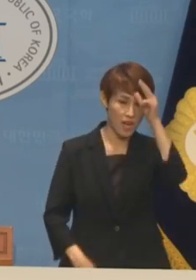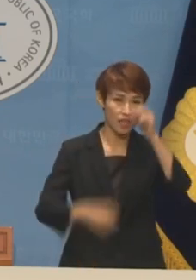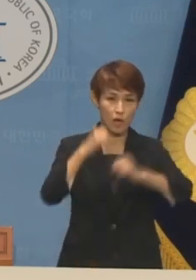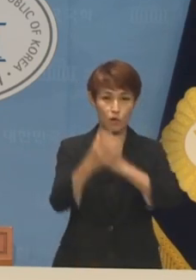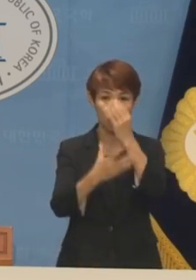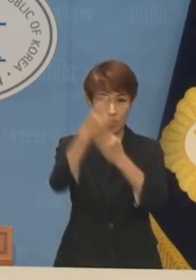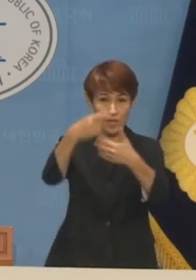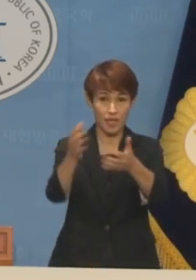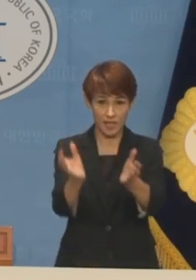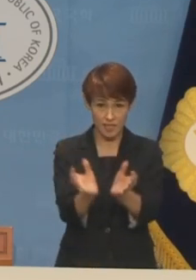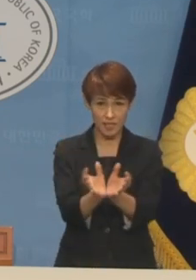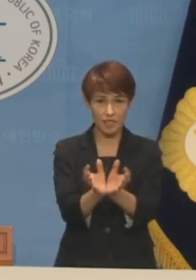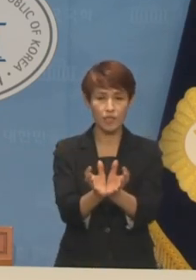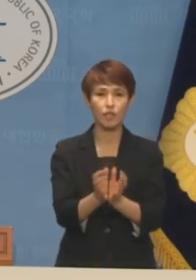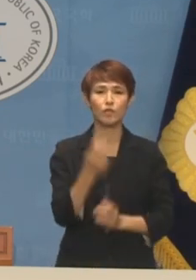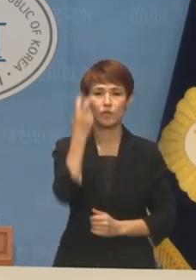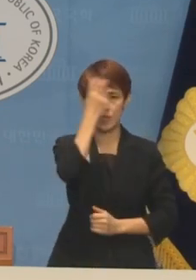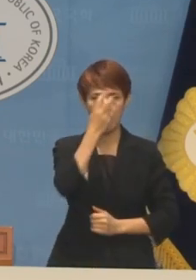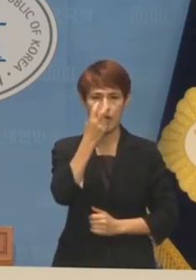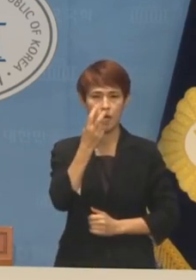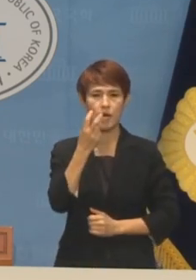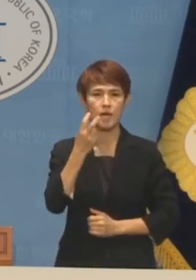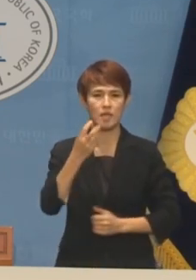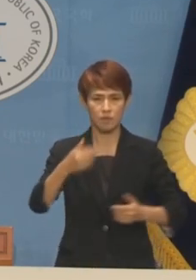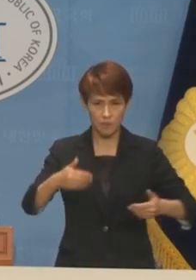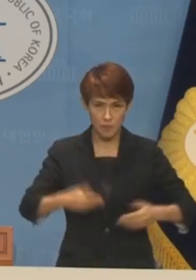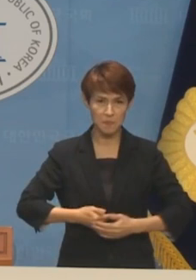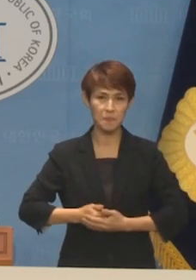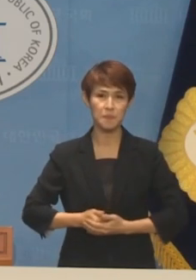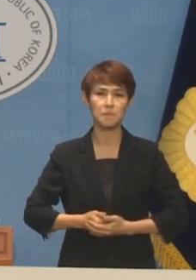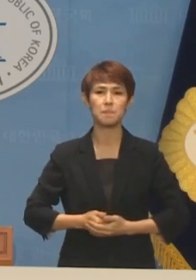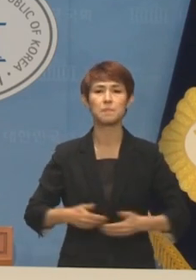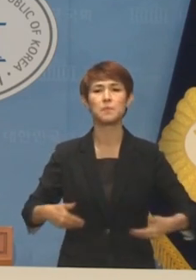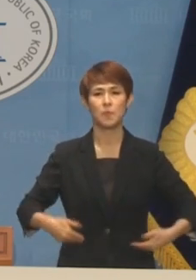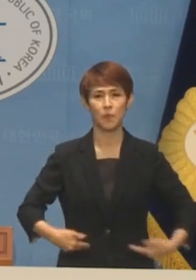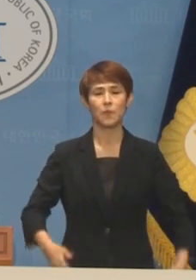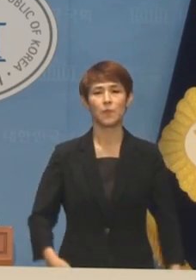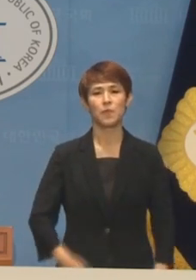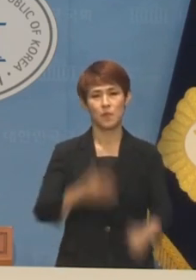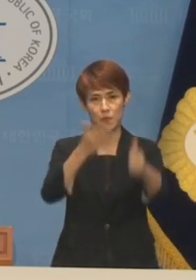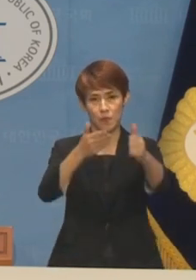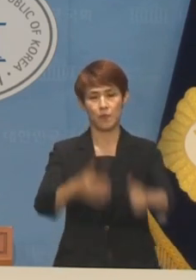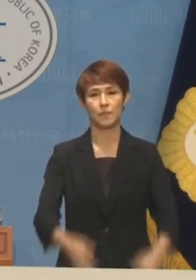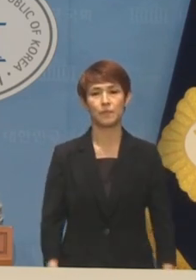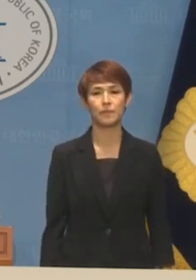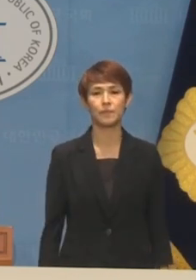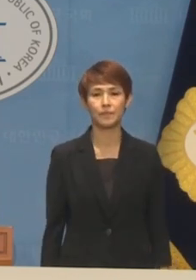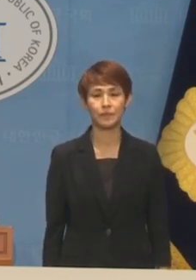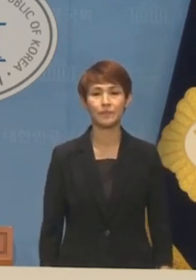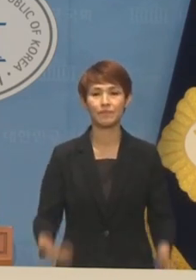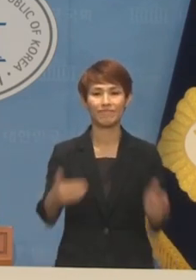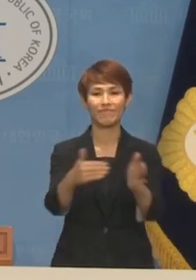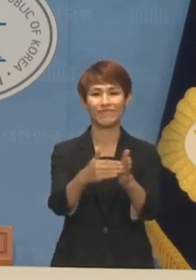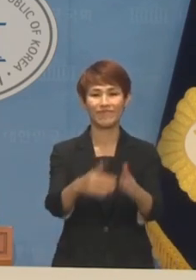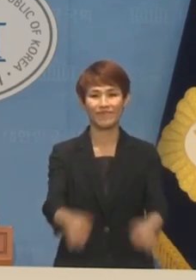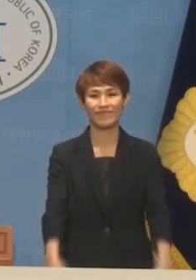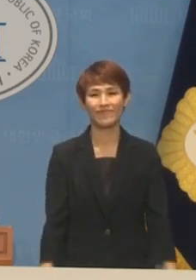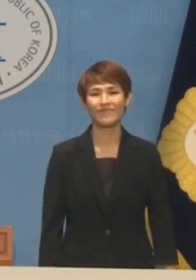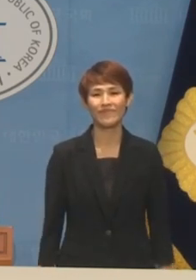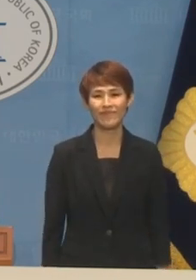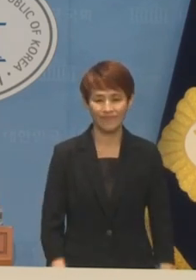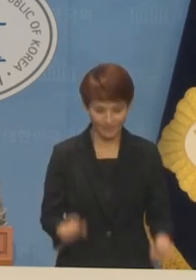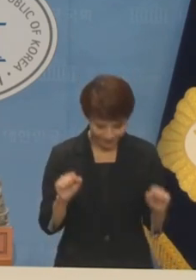자유통일당은 수사를 촉구합니다. 네, 이상 마치도록